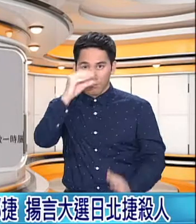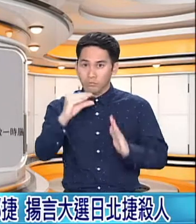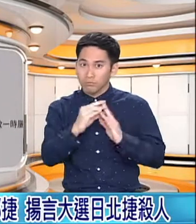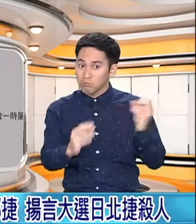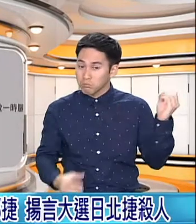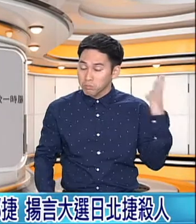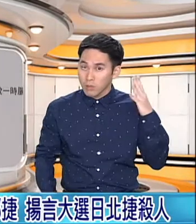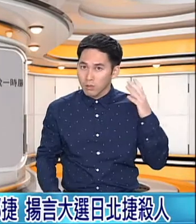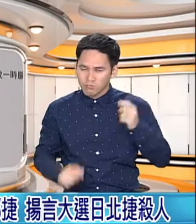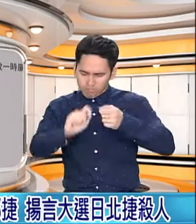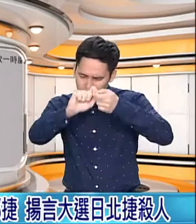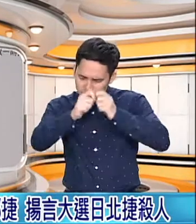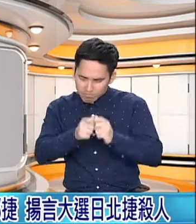入调查。